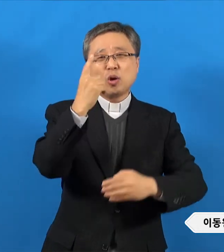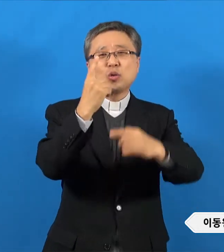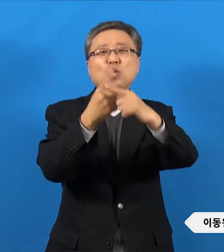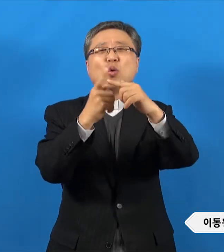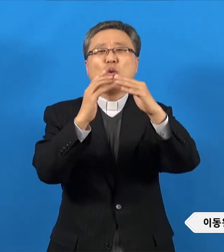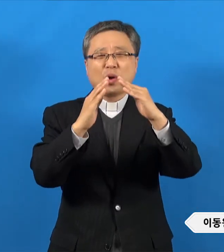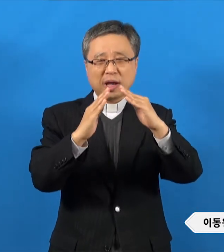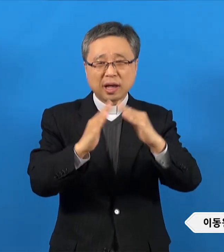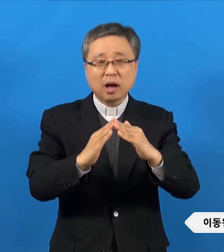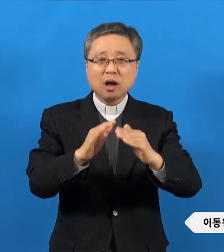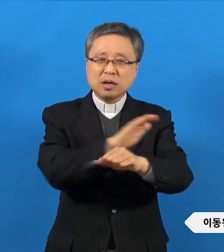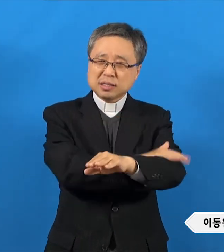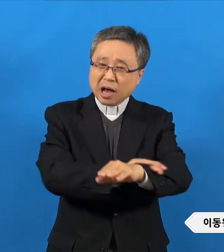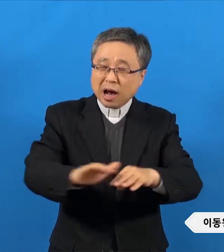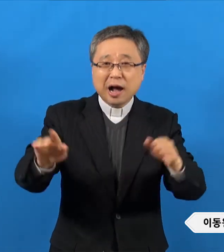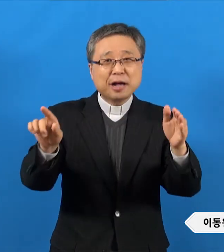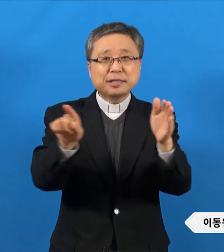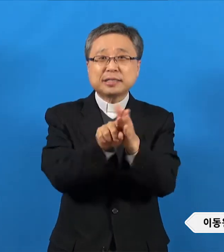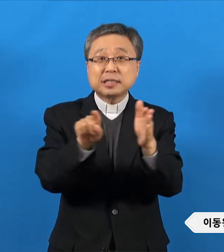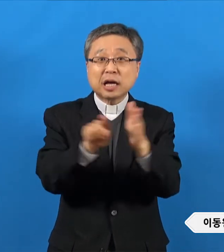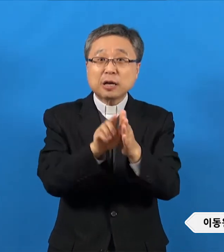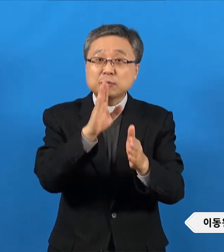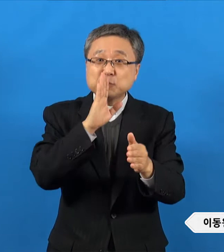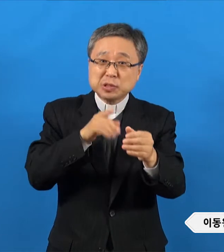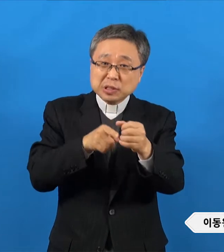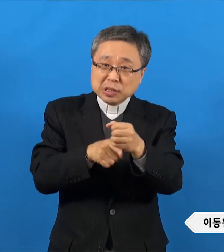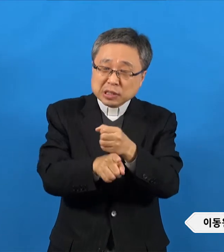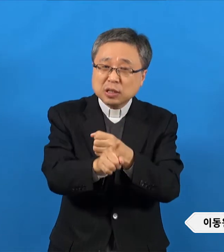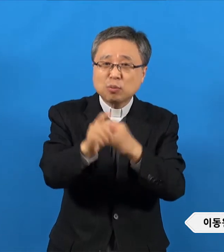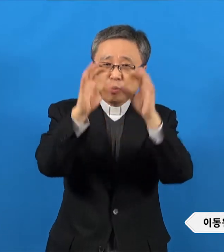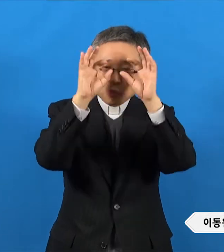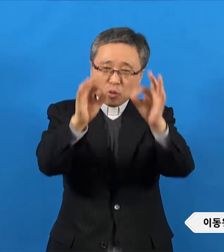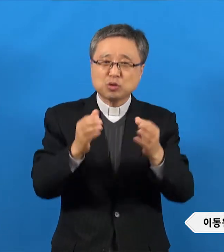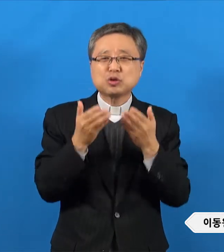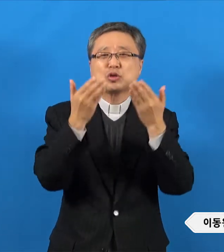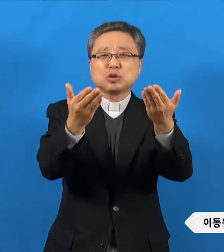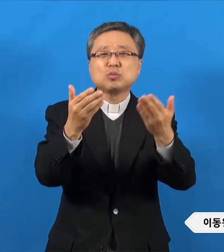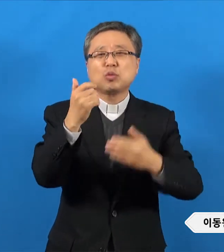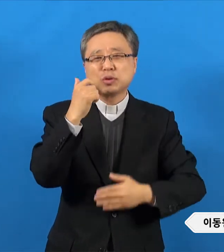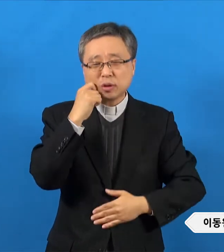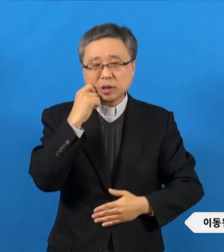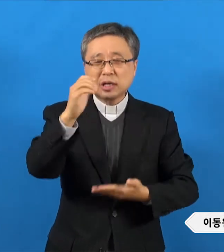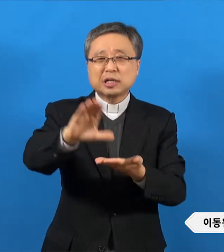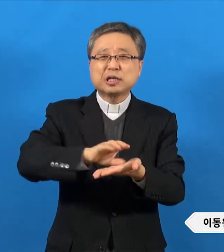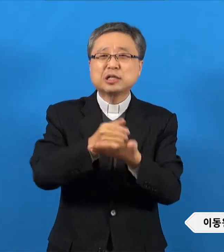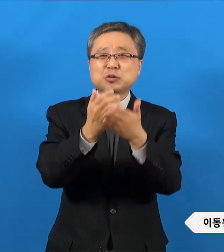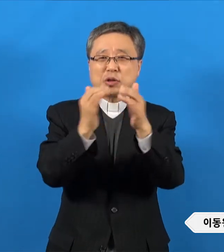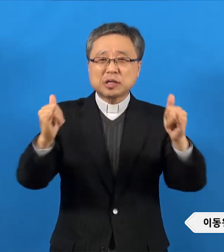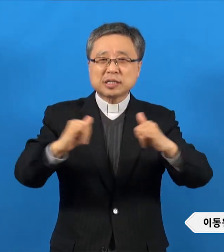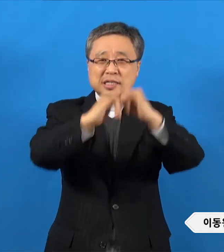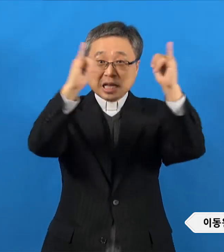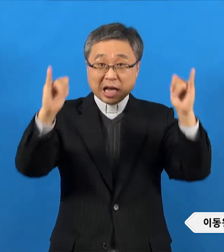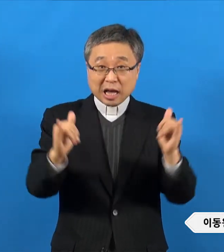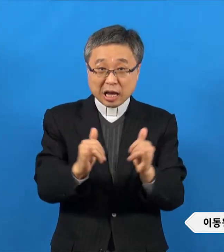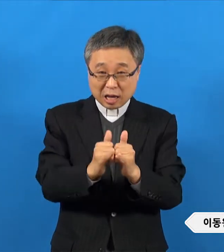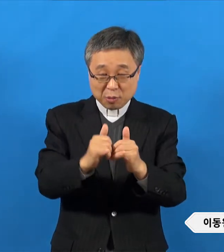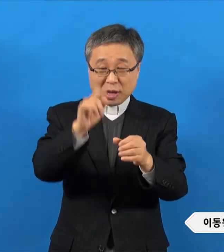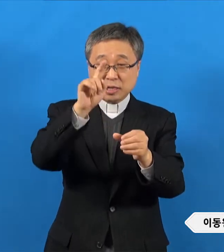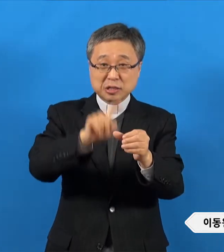교회가 제대로 신앙의 진실을 보여주지 못하는 그리스도인들의 사회적 신뢰도의 추락이 이런 현상을